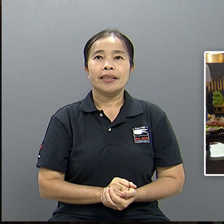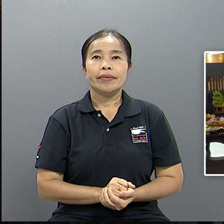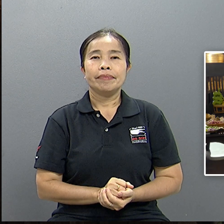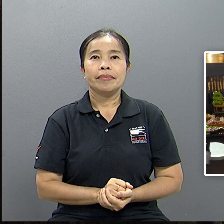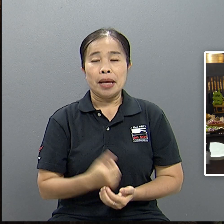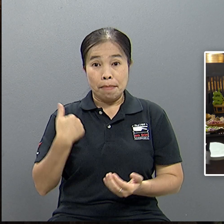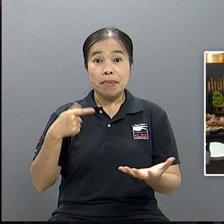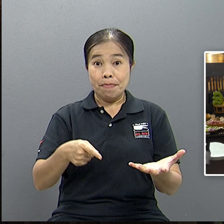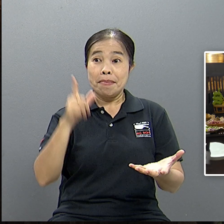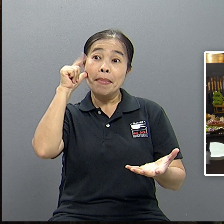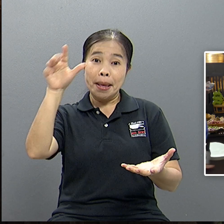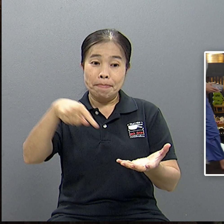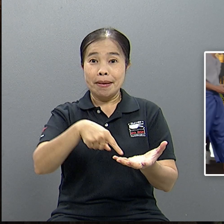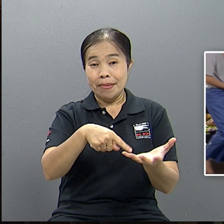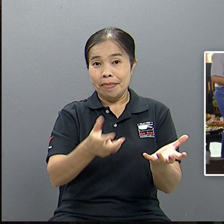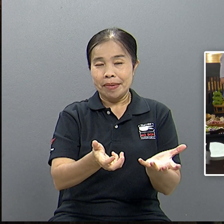มีครับ